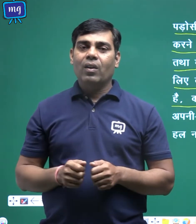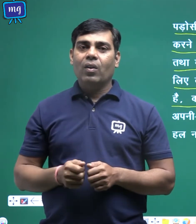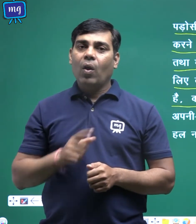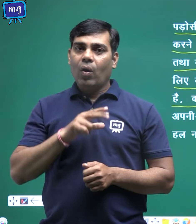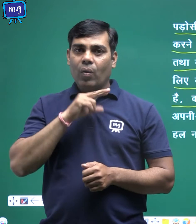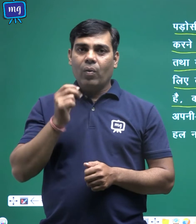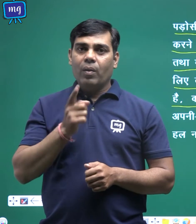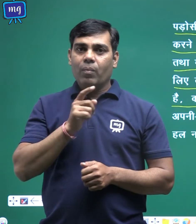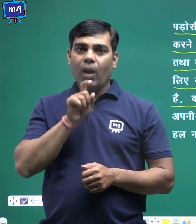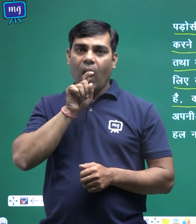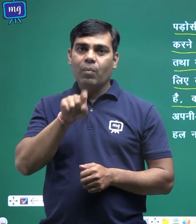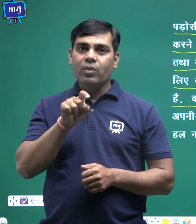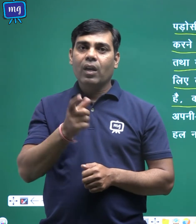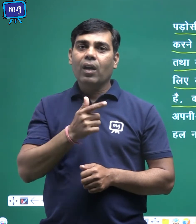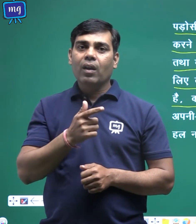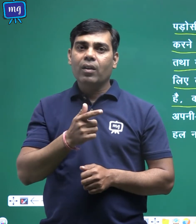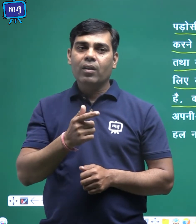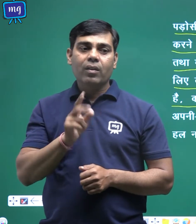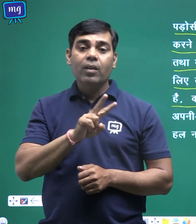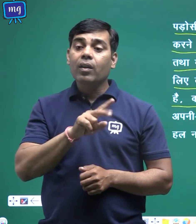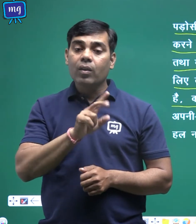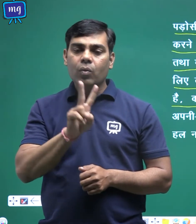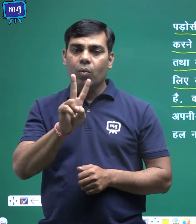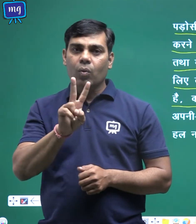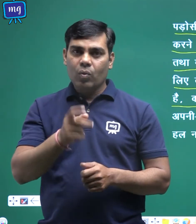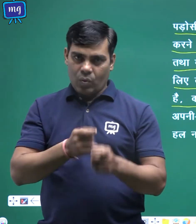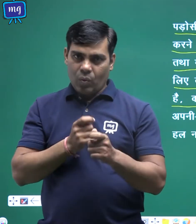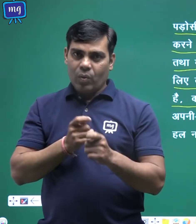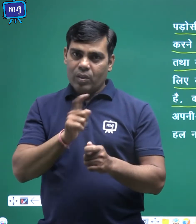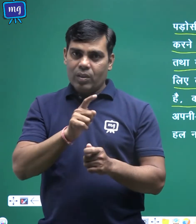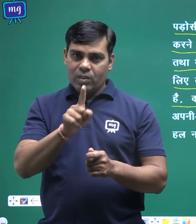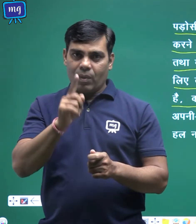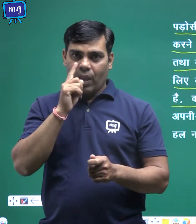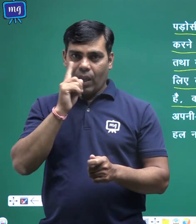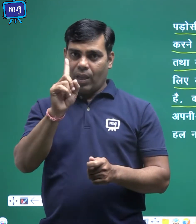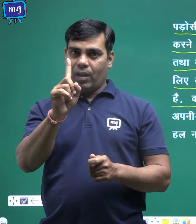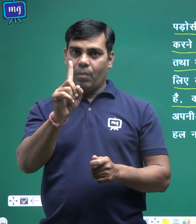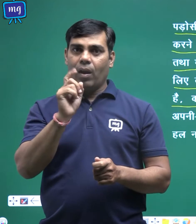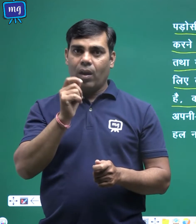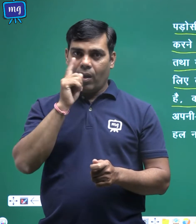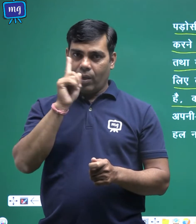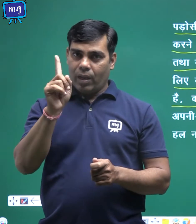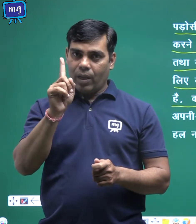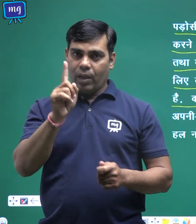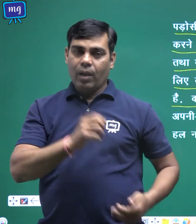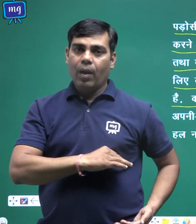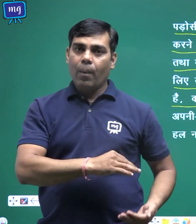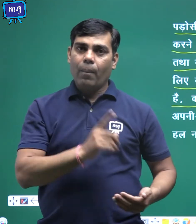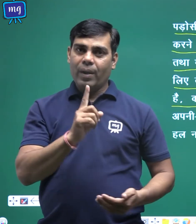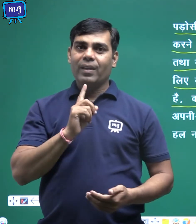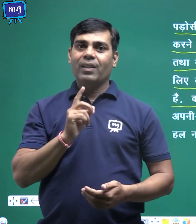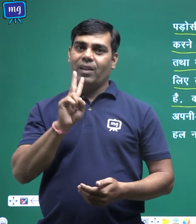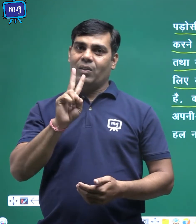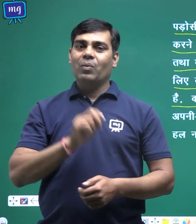उन्होंने पूछा कि कौन सी 2 घोड़ियों में माँ है या बेटी है।